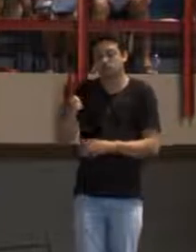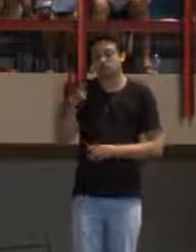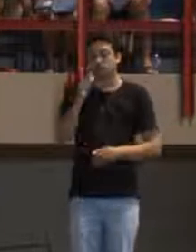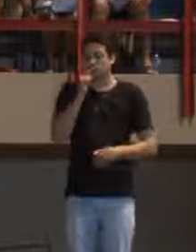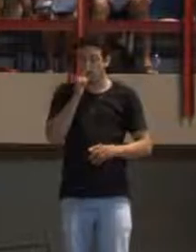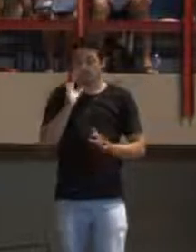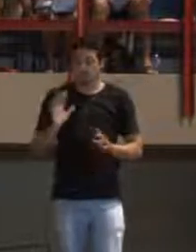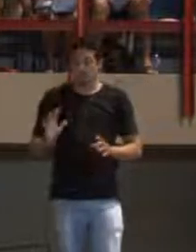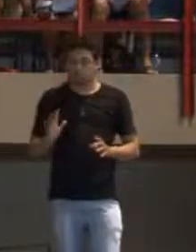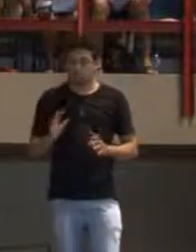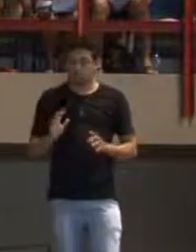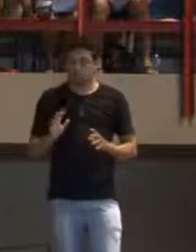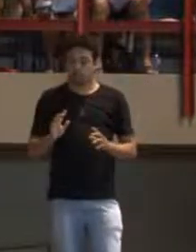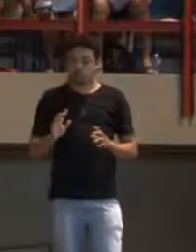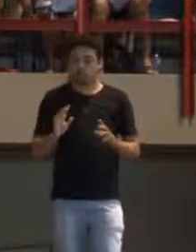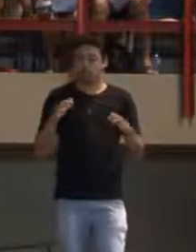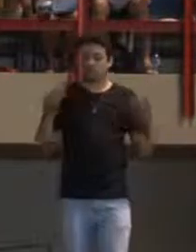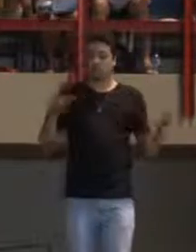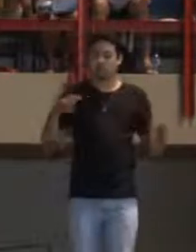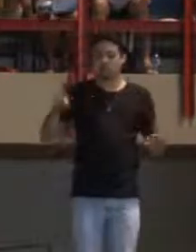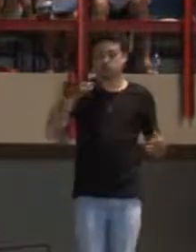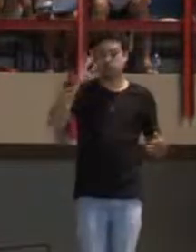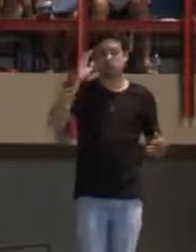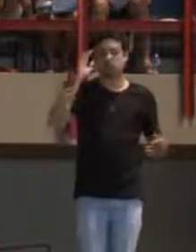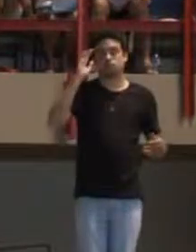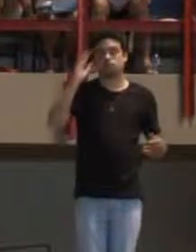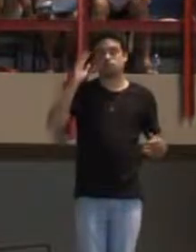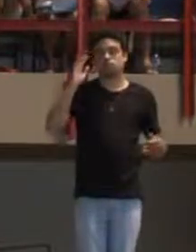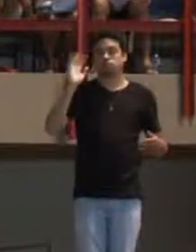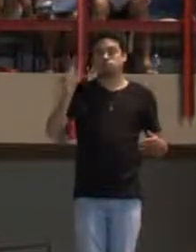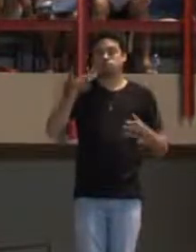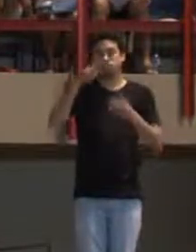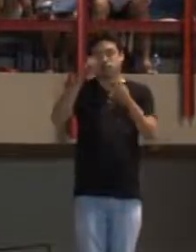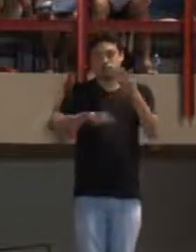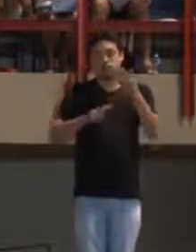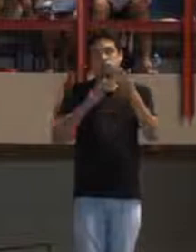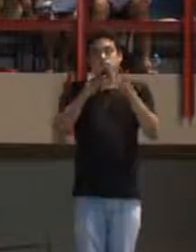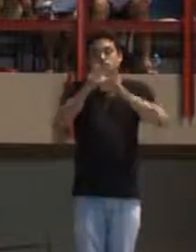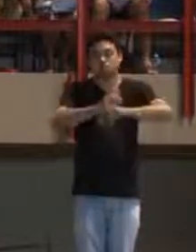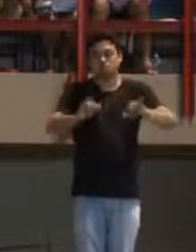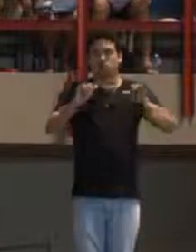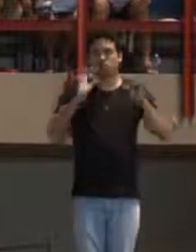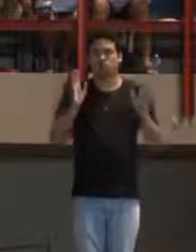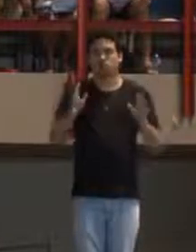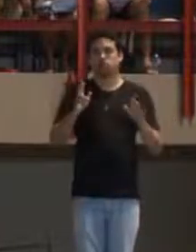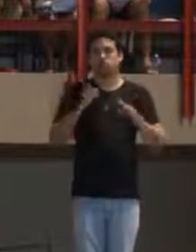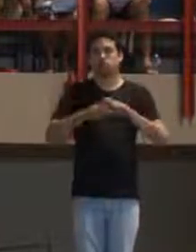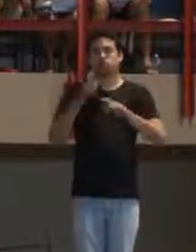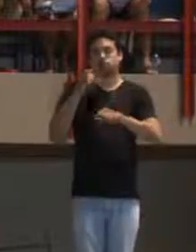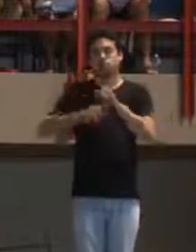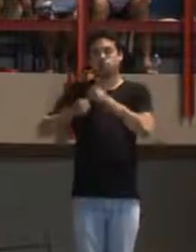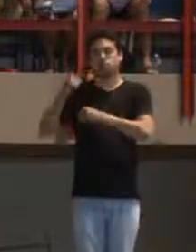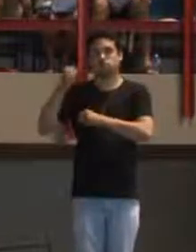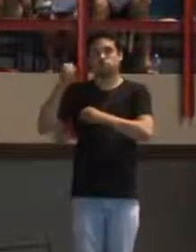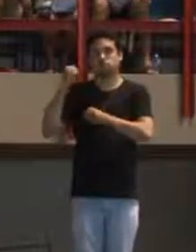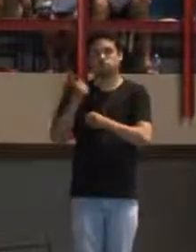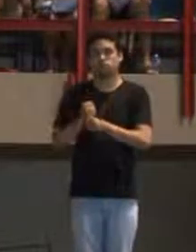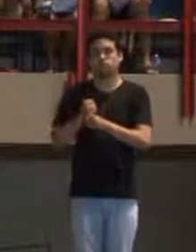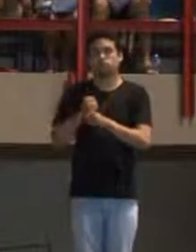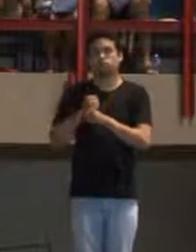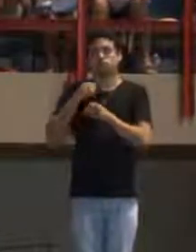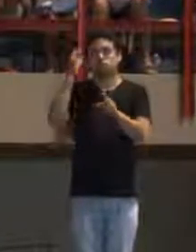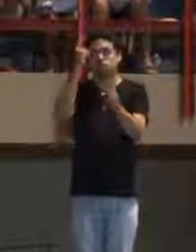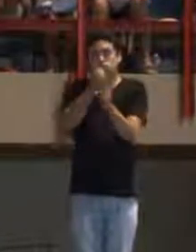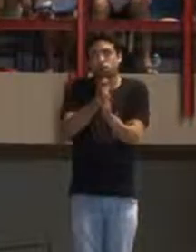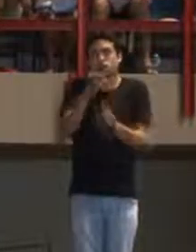Da água. Eu não sei se vocês ouviram essa ou leram essa informação, mas no ano passado descobriram